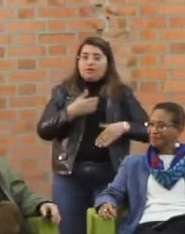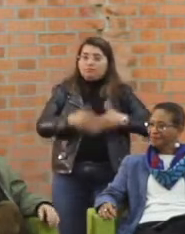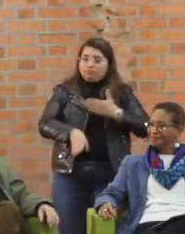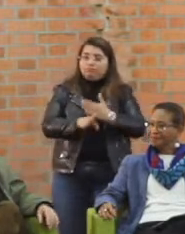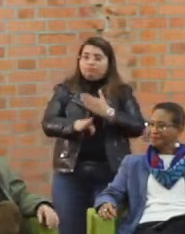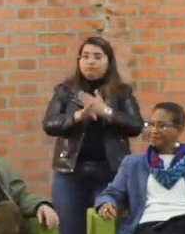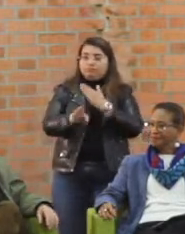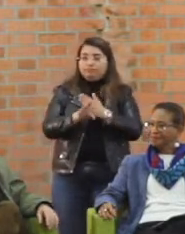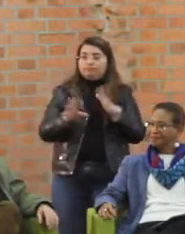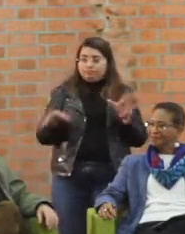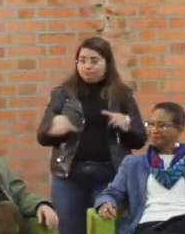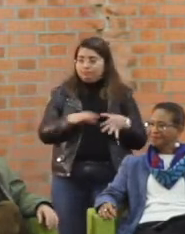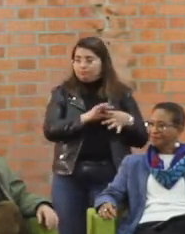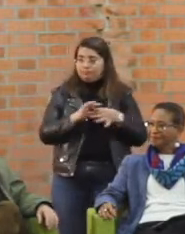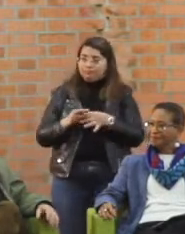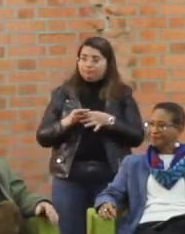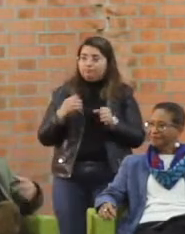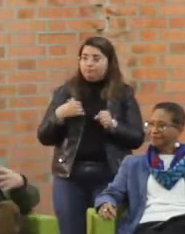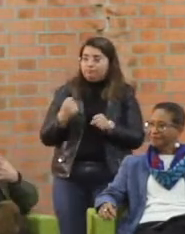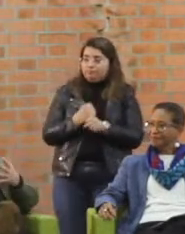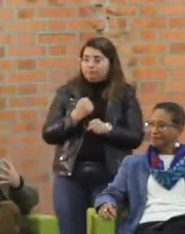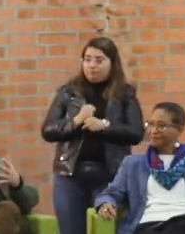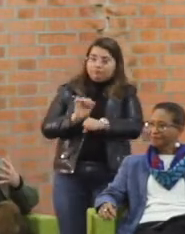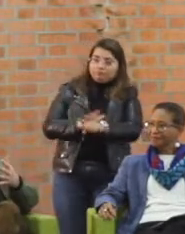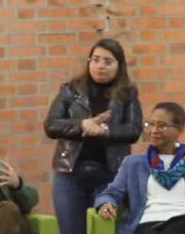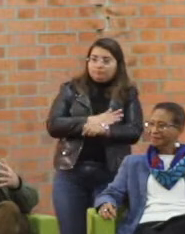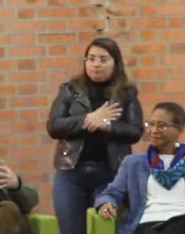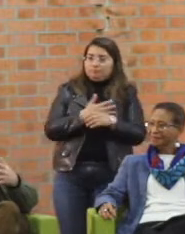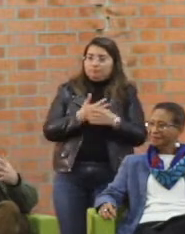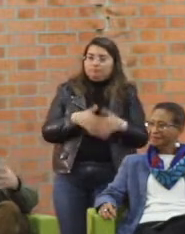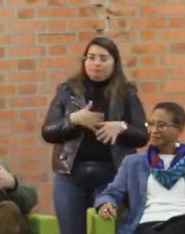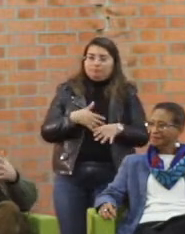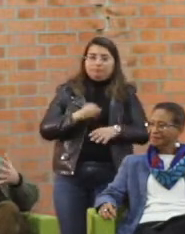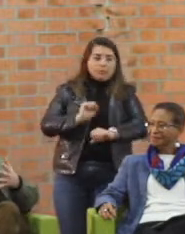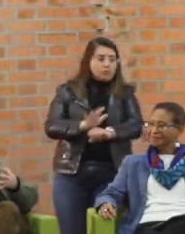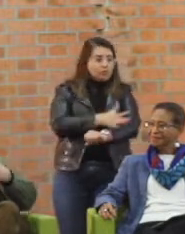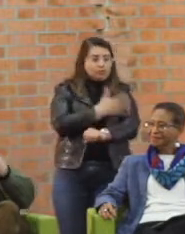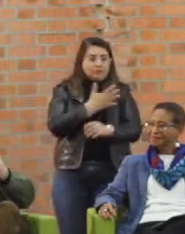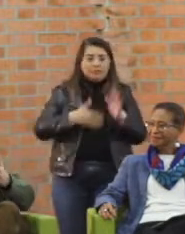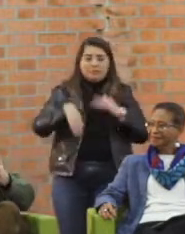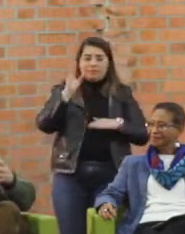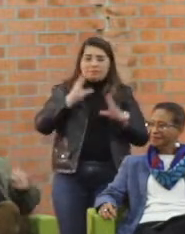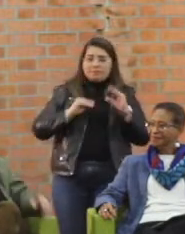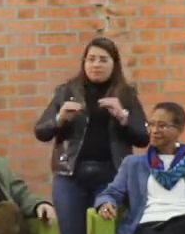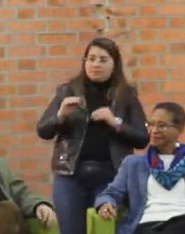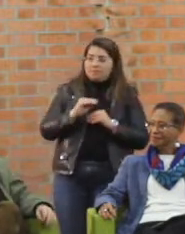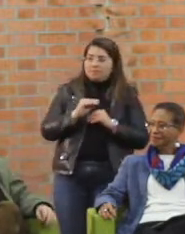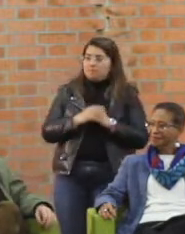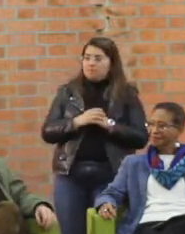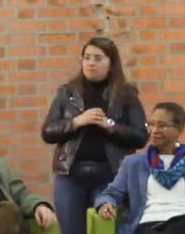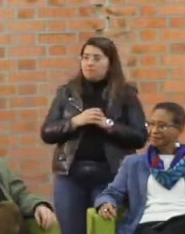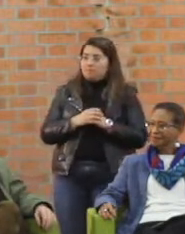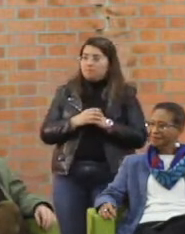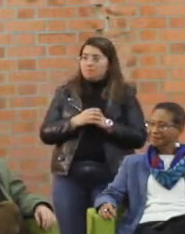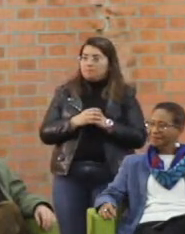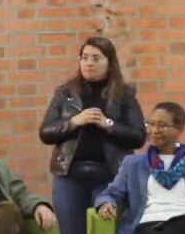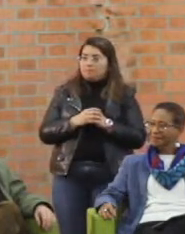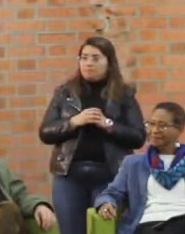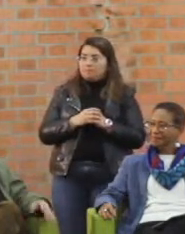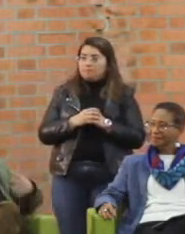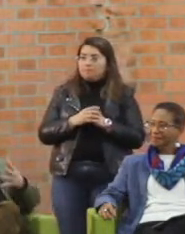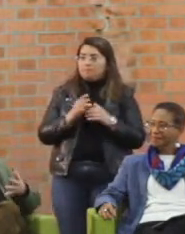que combina esas emociones una emoción de de nostalgia de tristeza pero una emoción de